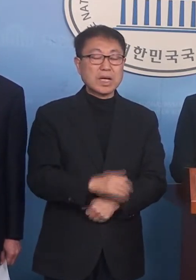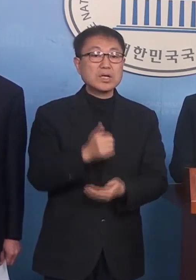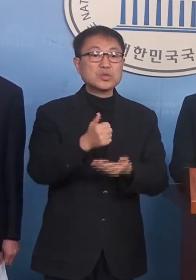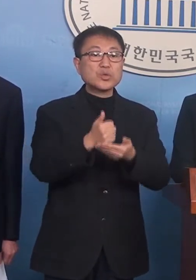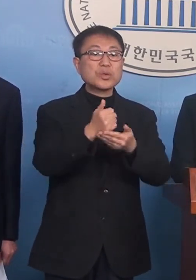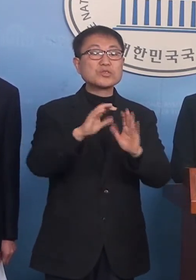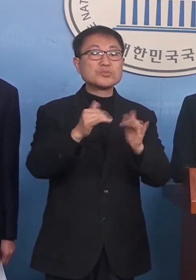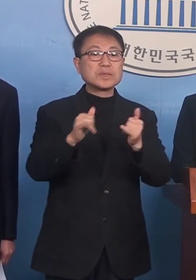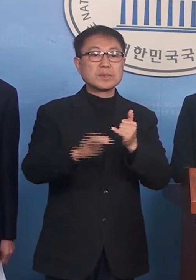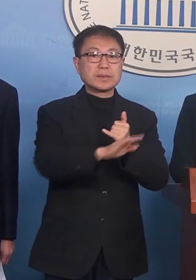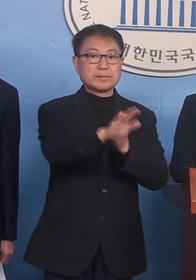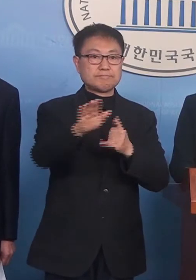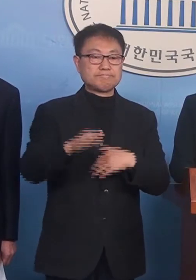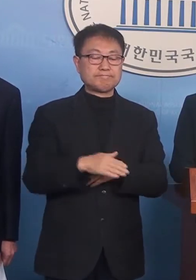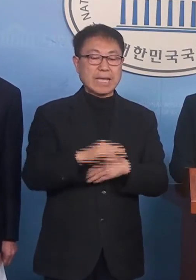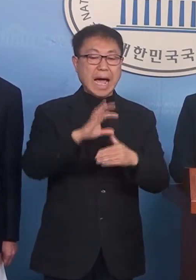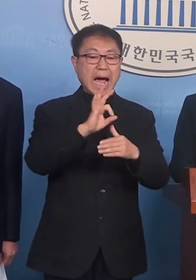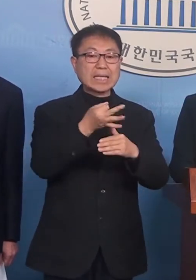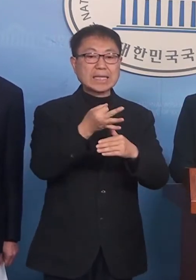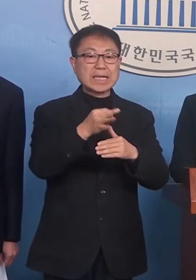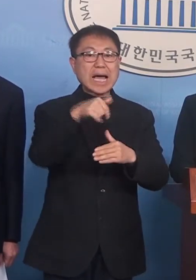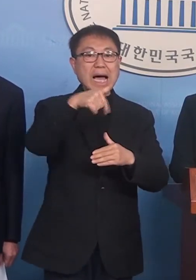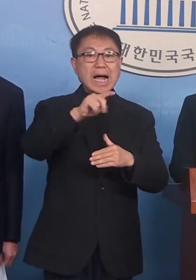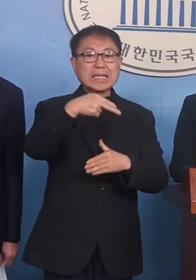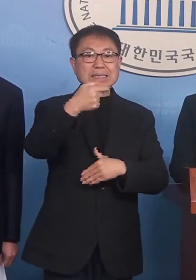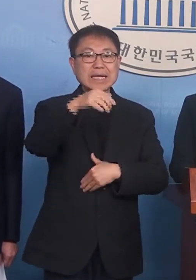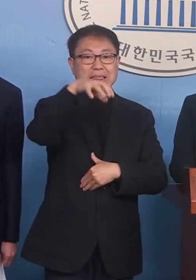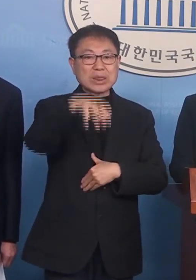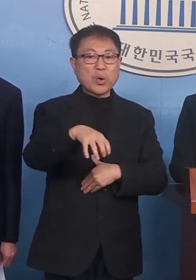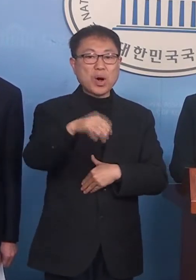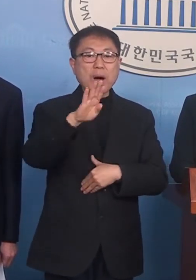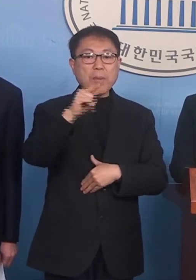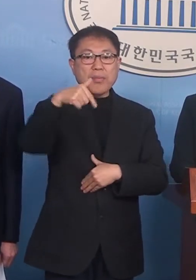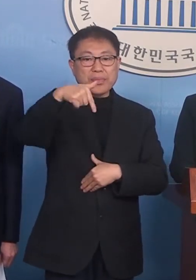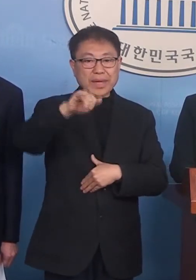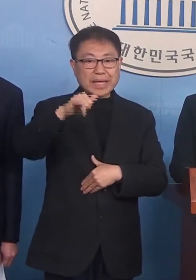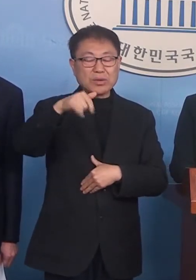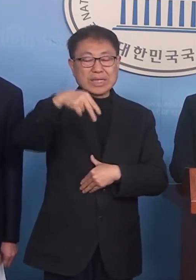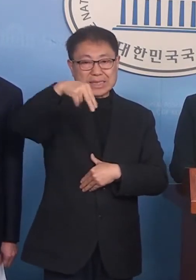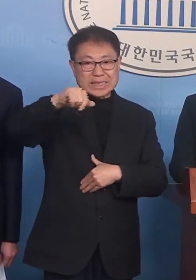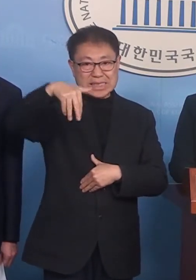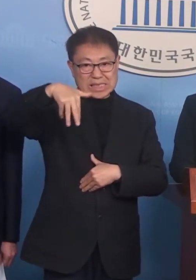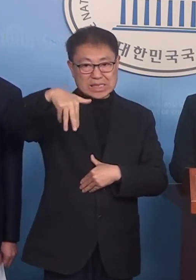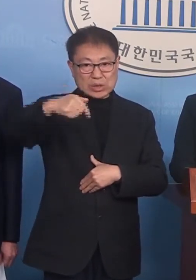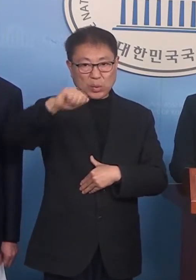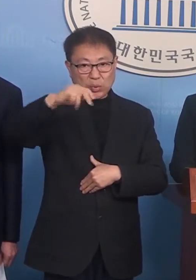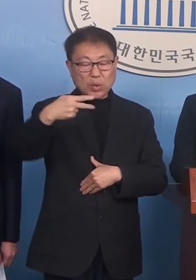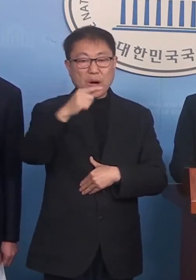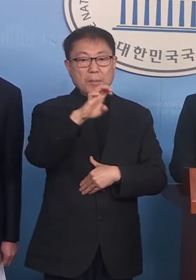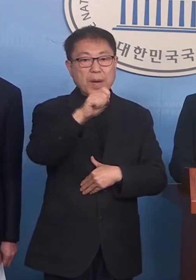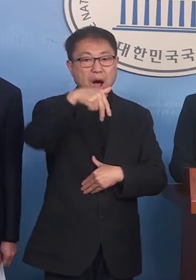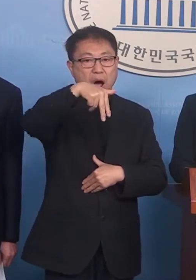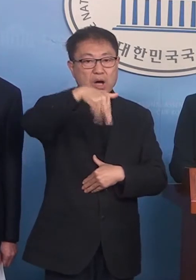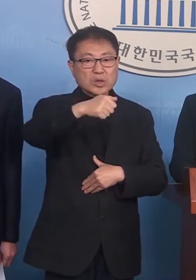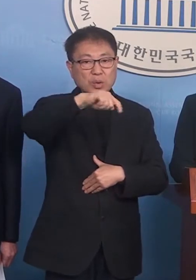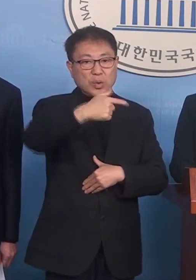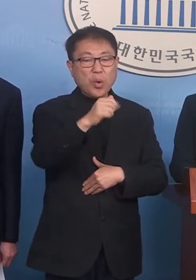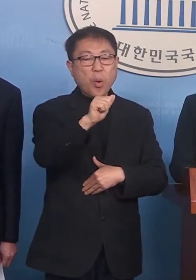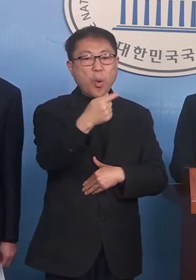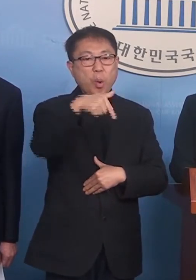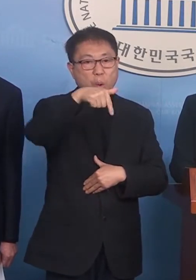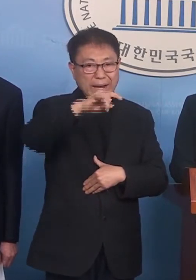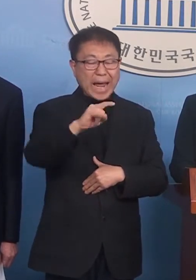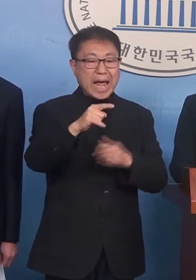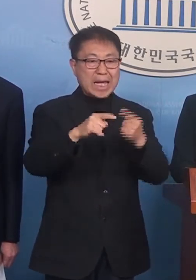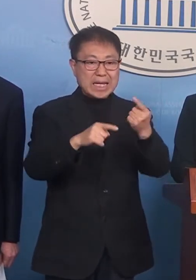존경하는 국민 여러분, 안양시 갈산동, 귀인동, 번개동, 신촌동, 평안동, 평촌동, 호계 1, 2,